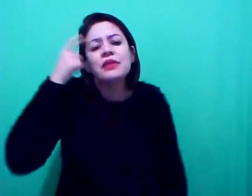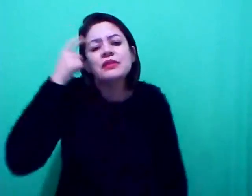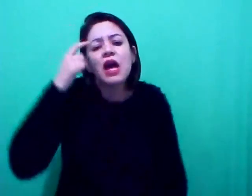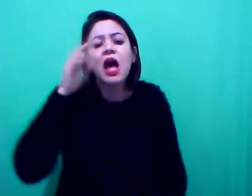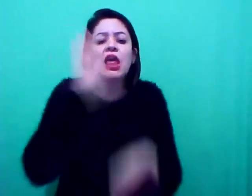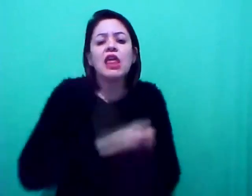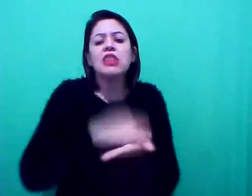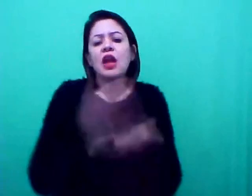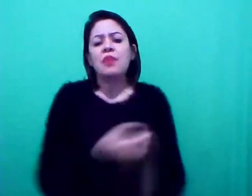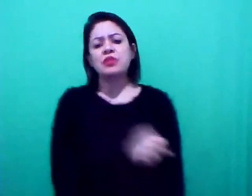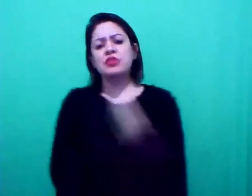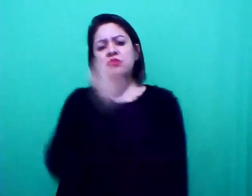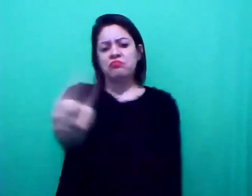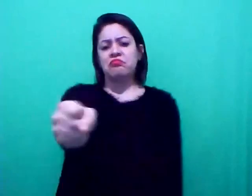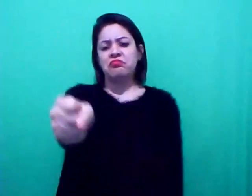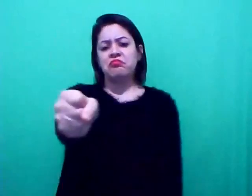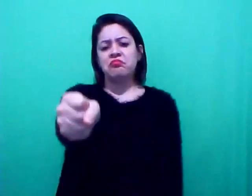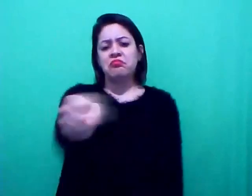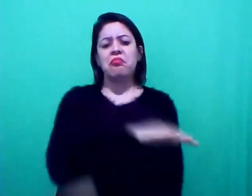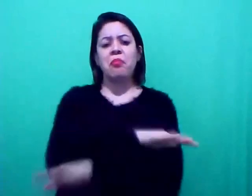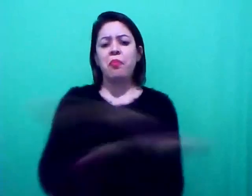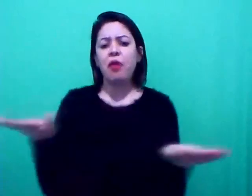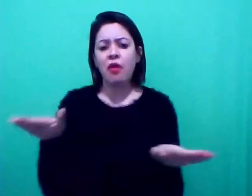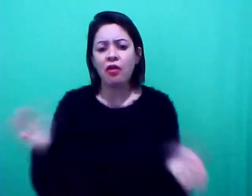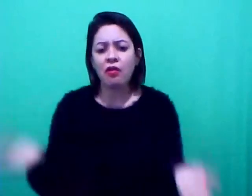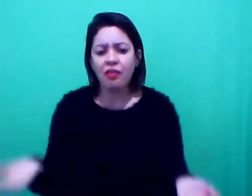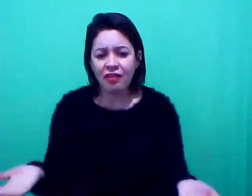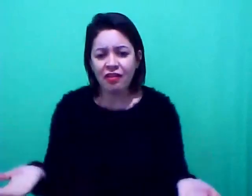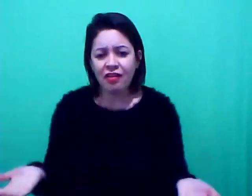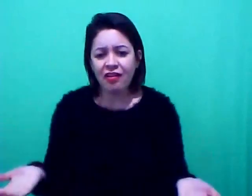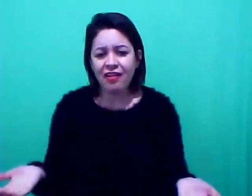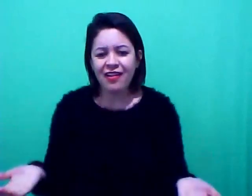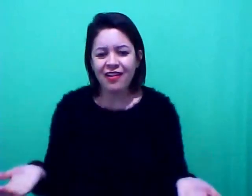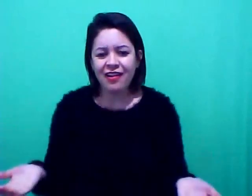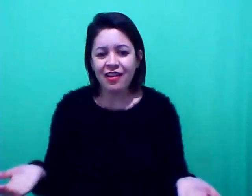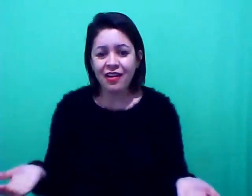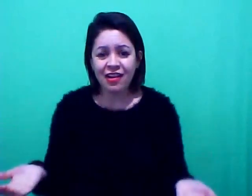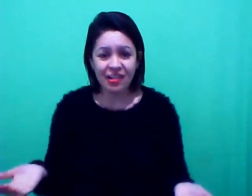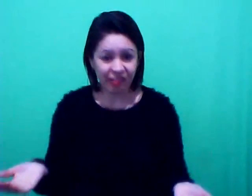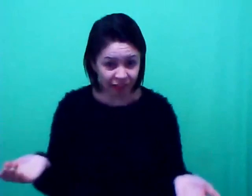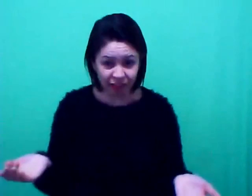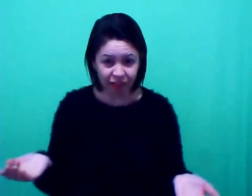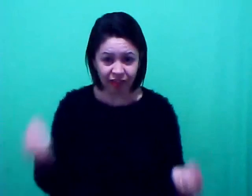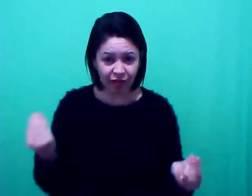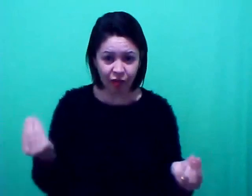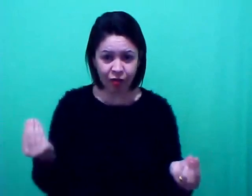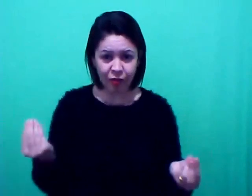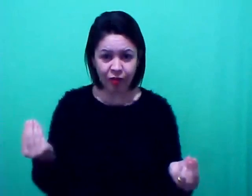que os demais. Às vezes nós pensamos, tem um intérprete e pronto, acabou. Né?